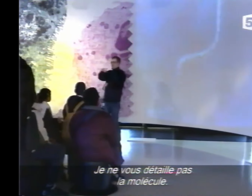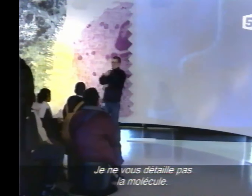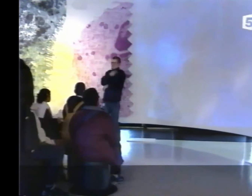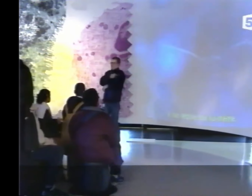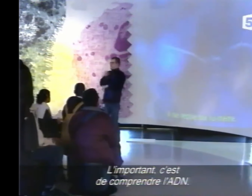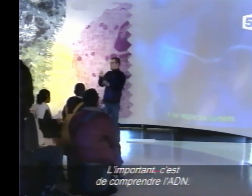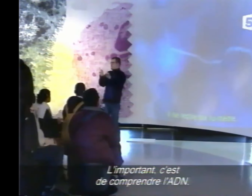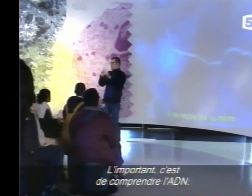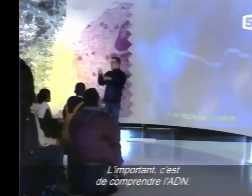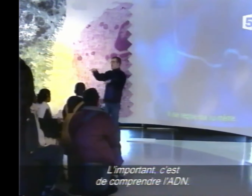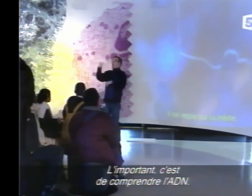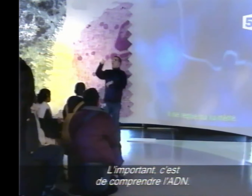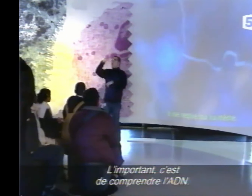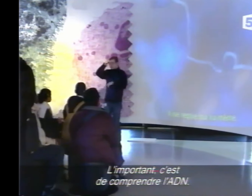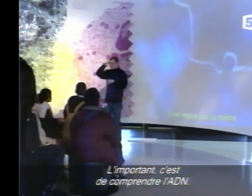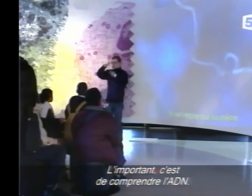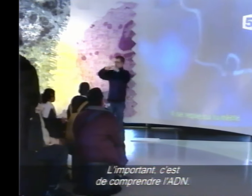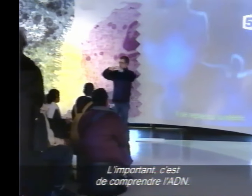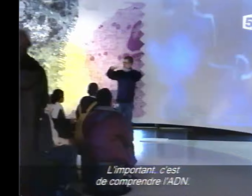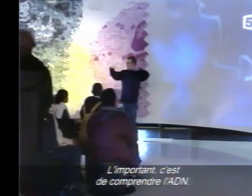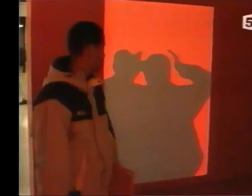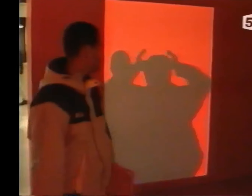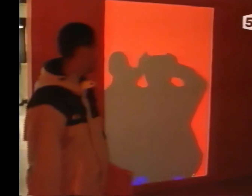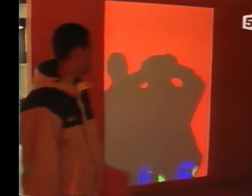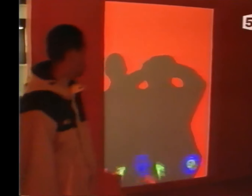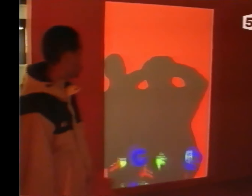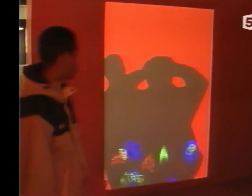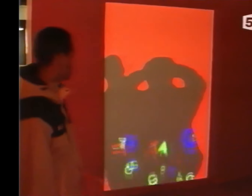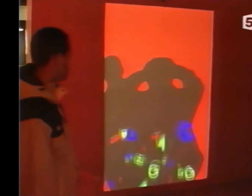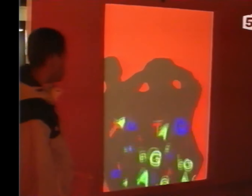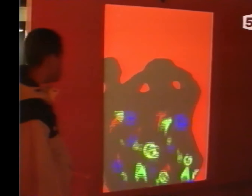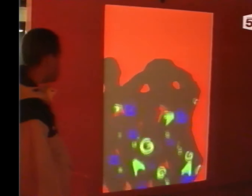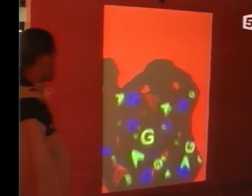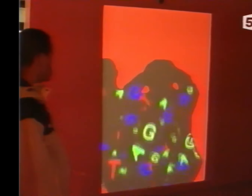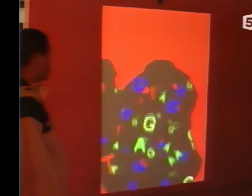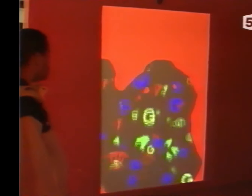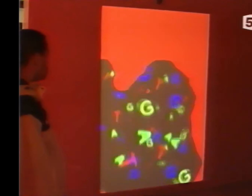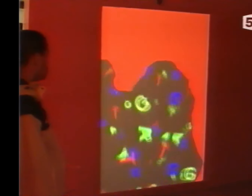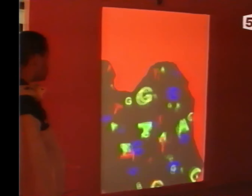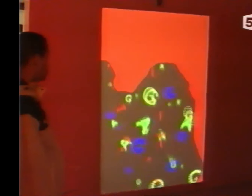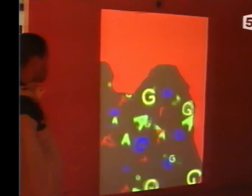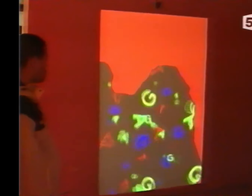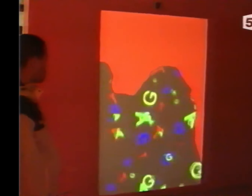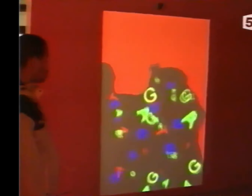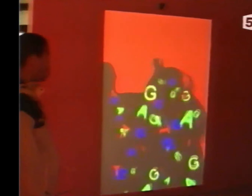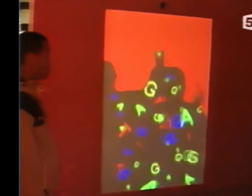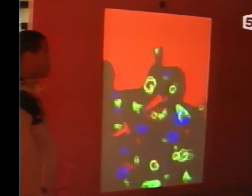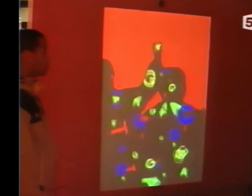guanine, les nucléotides.